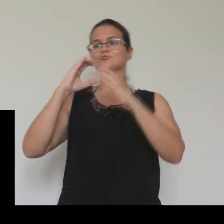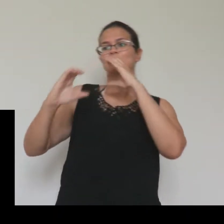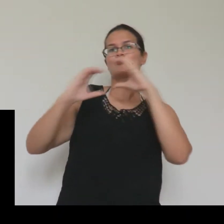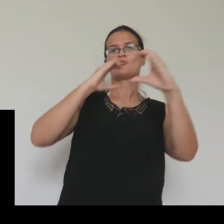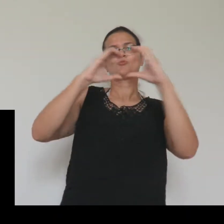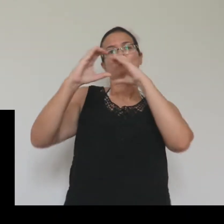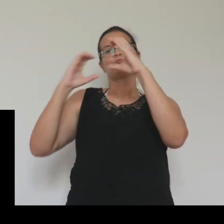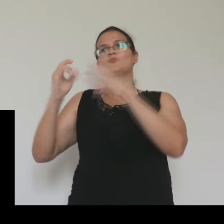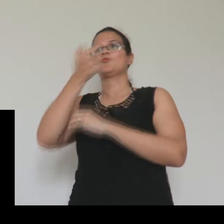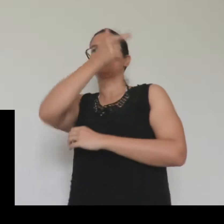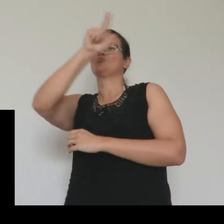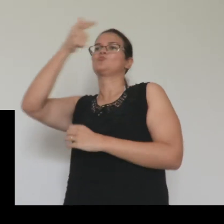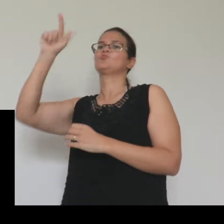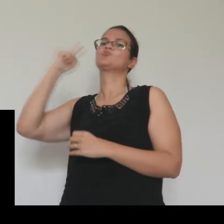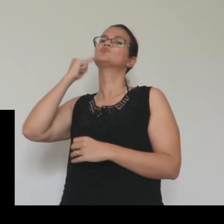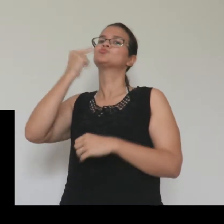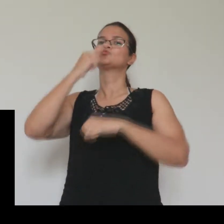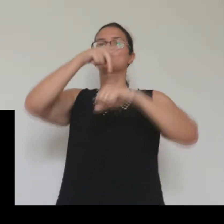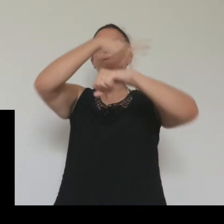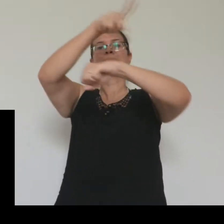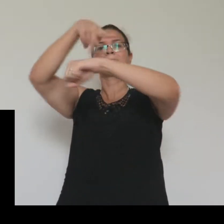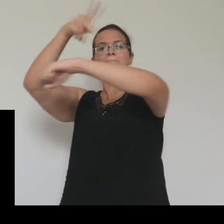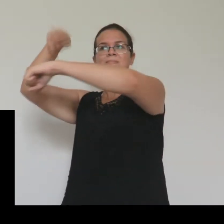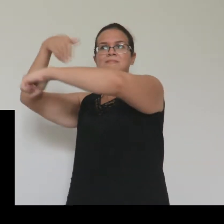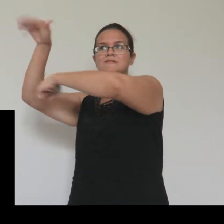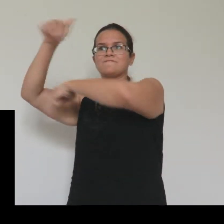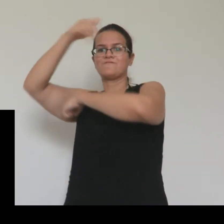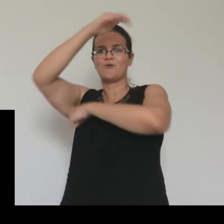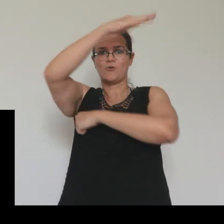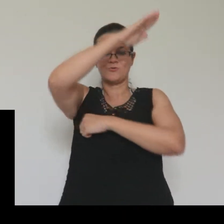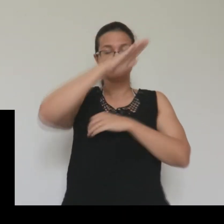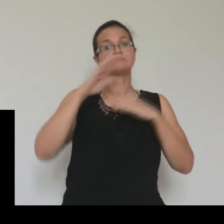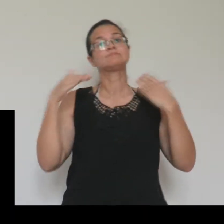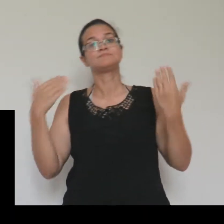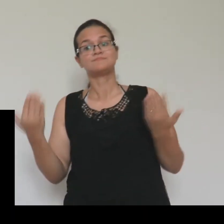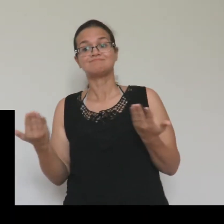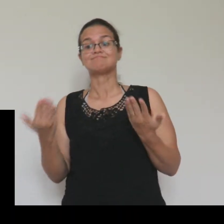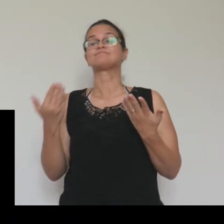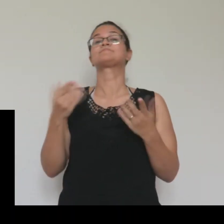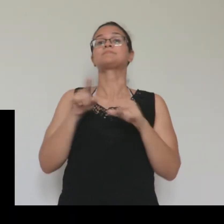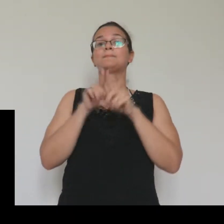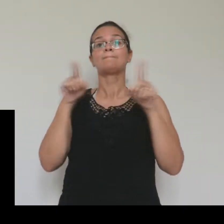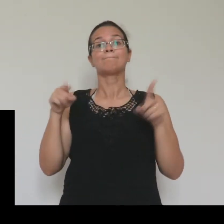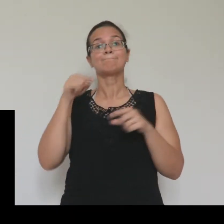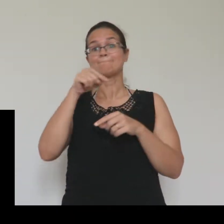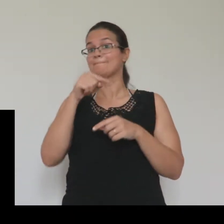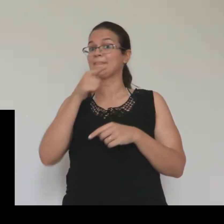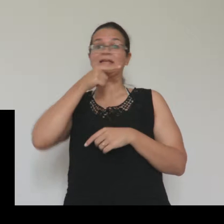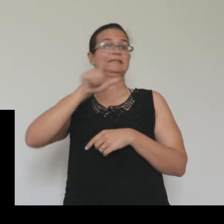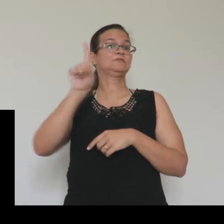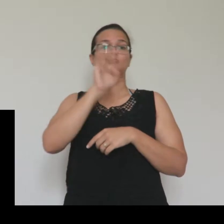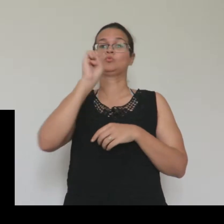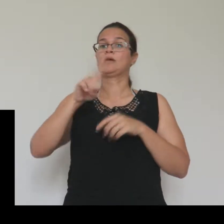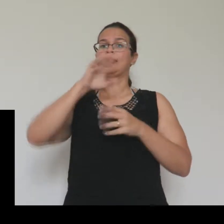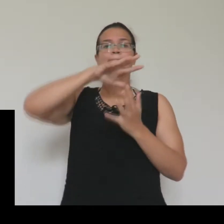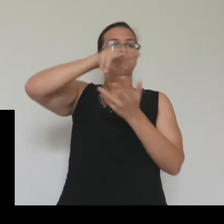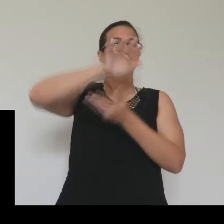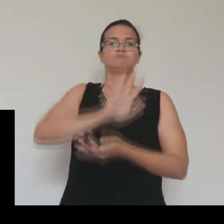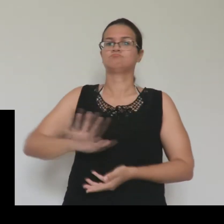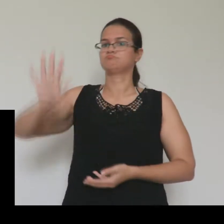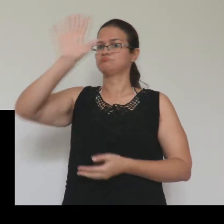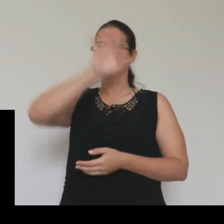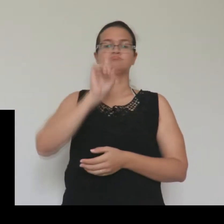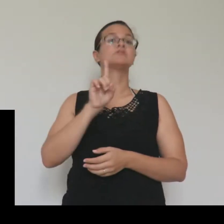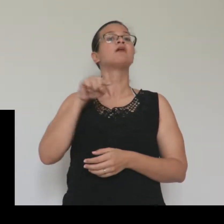outros países. Portanto, porém, essa língua não é universal. Ela possui